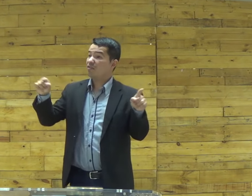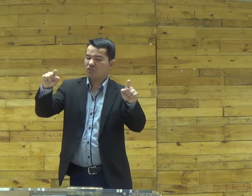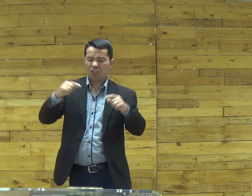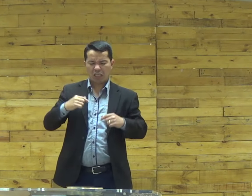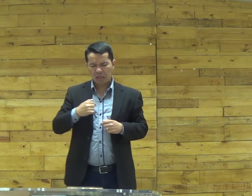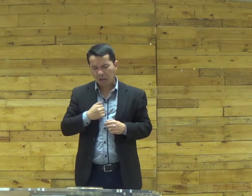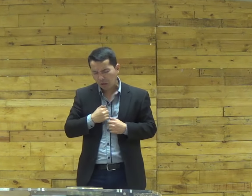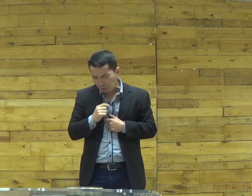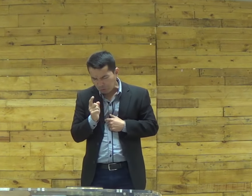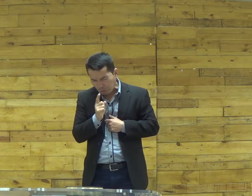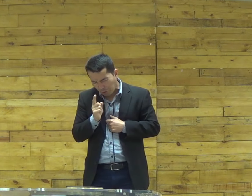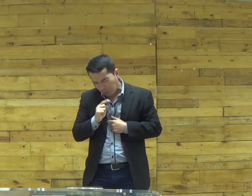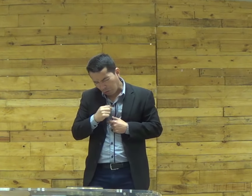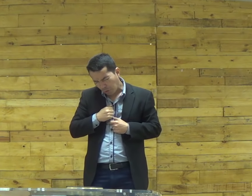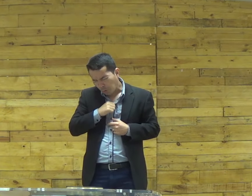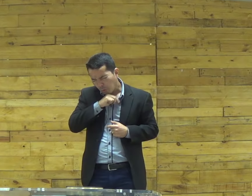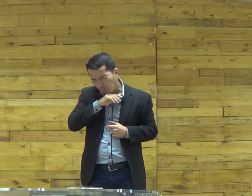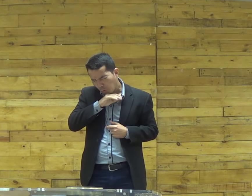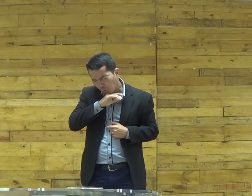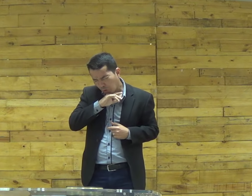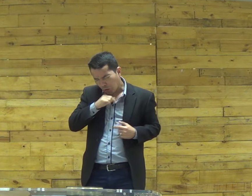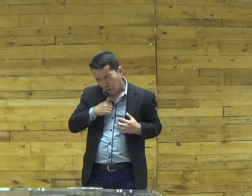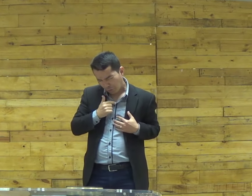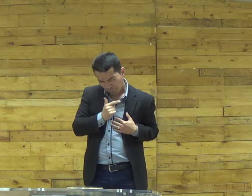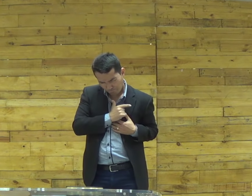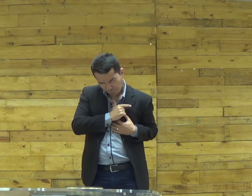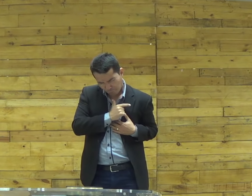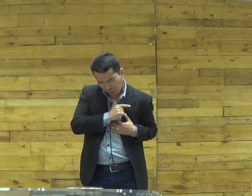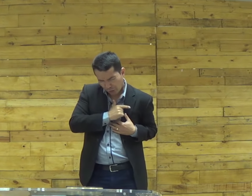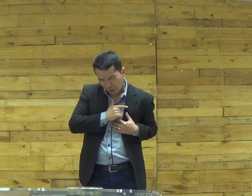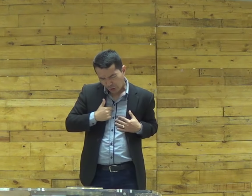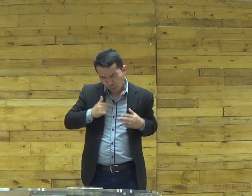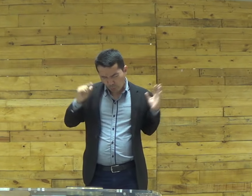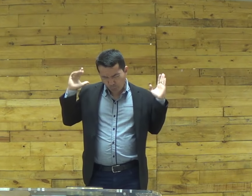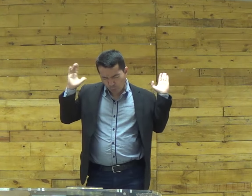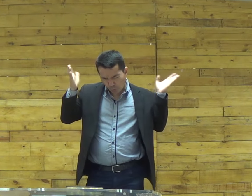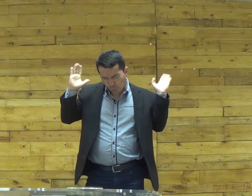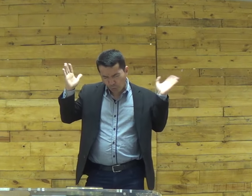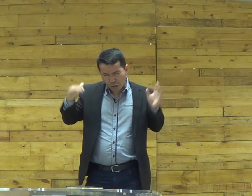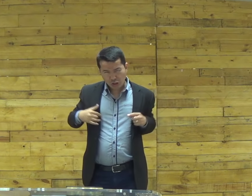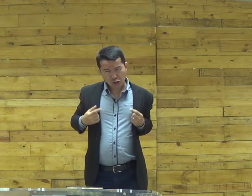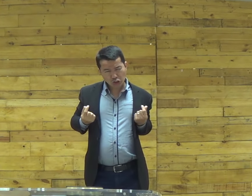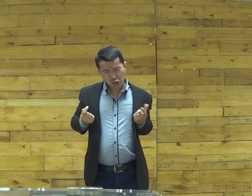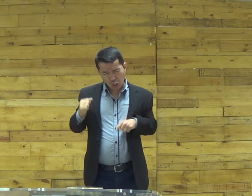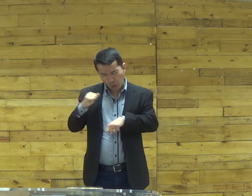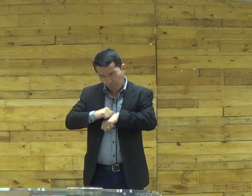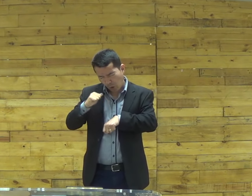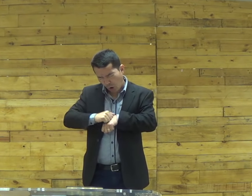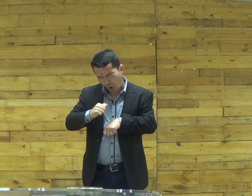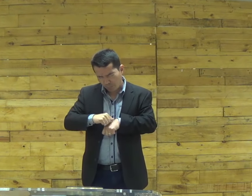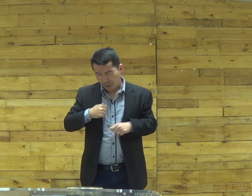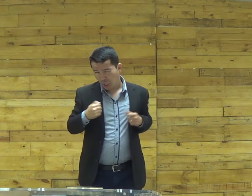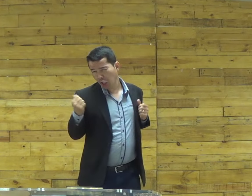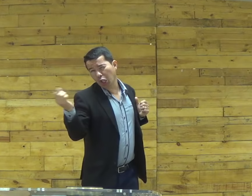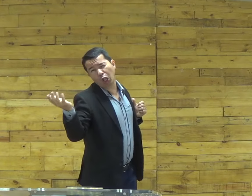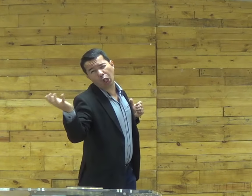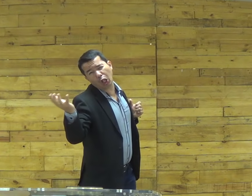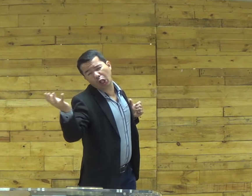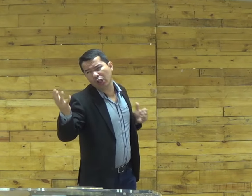Deus acredita. Não, pastor, porque ó, eu eu sou tão feio, sabe? Feio que dói. Eu não tenho dinheiro.